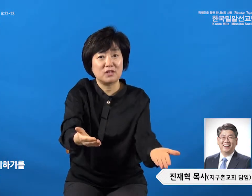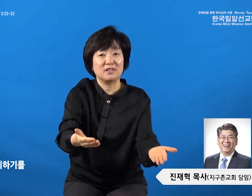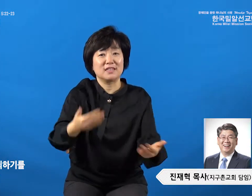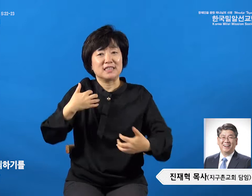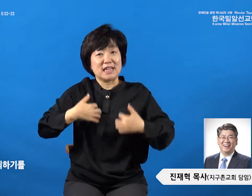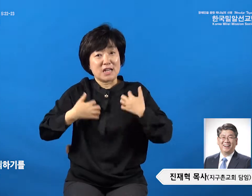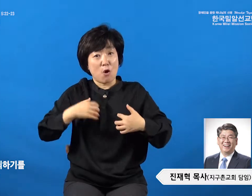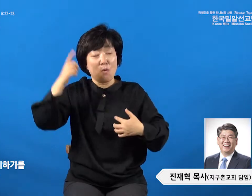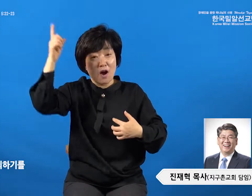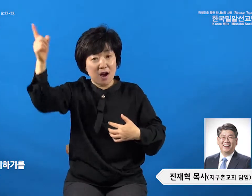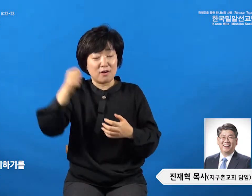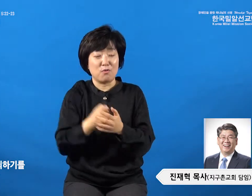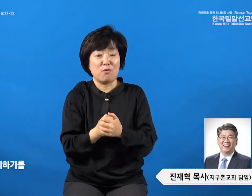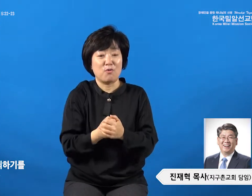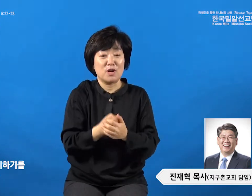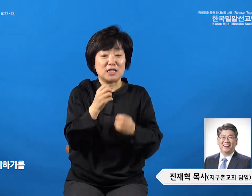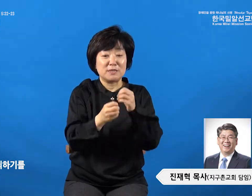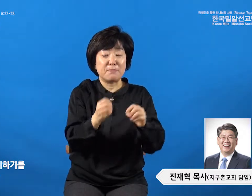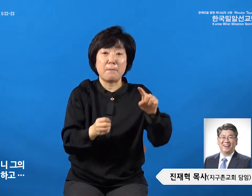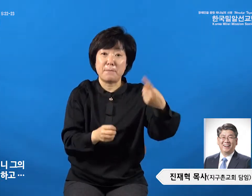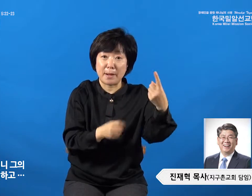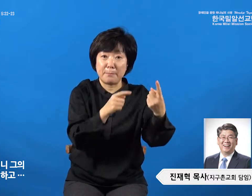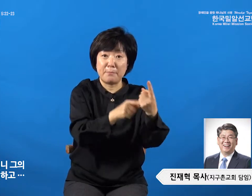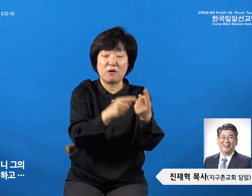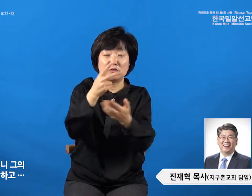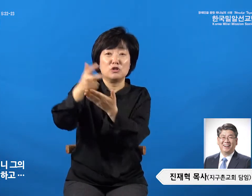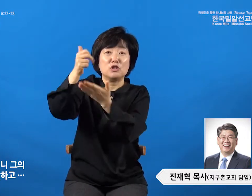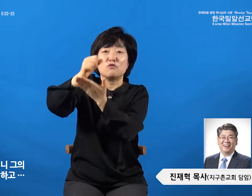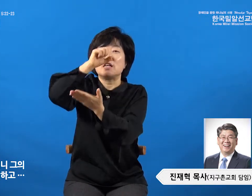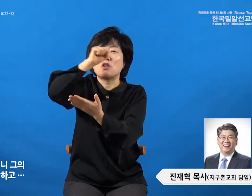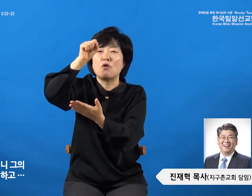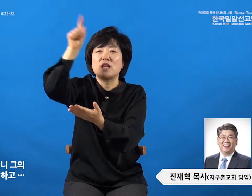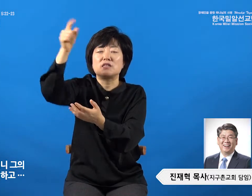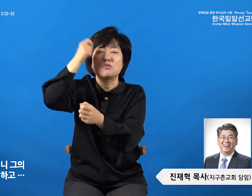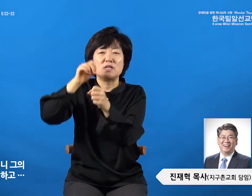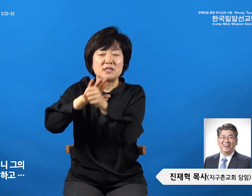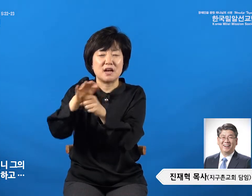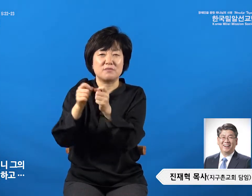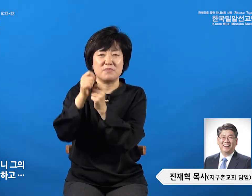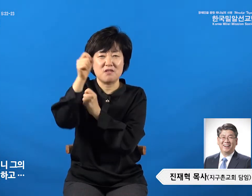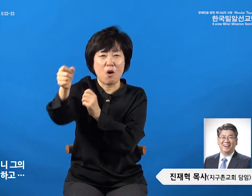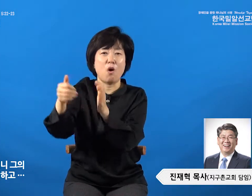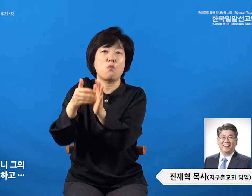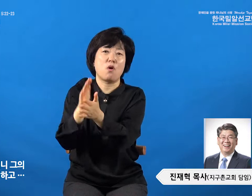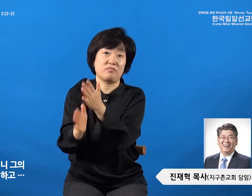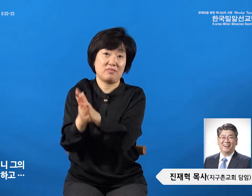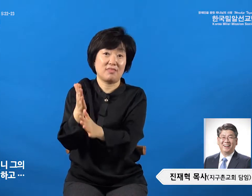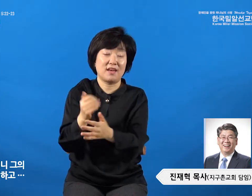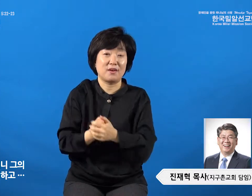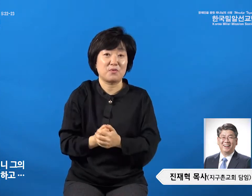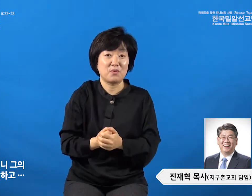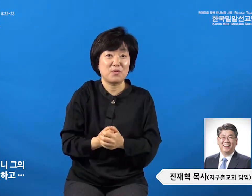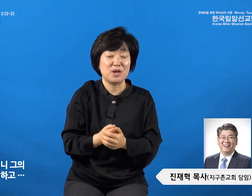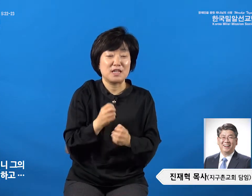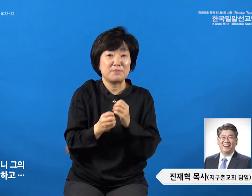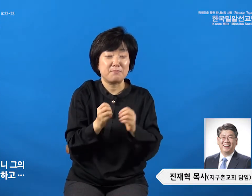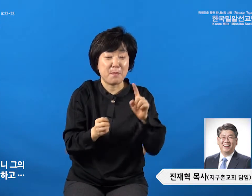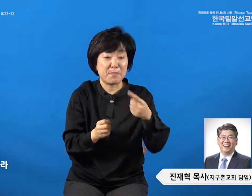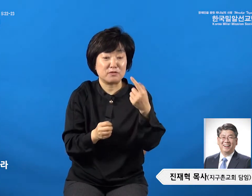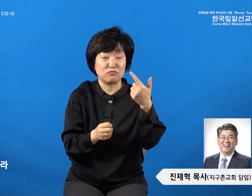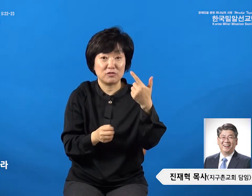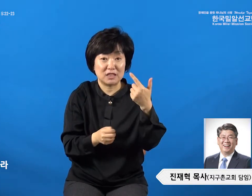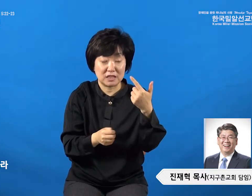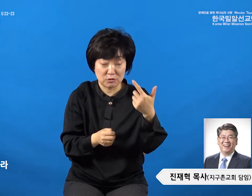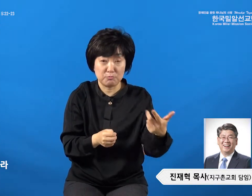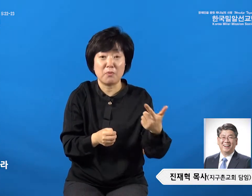즐거워하시며, 시편 100편 여호와는 선하시니 그의 인자하심이 영원하고, 시편 118편